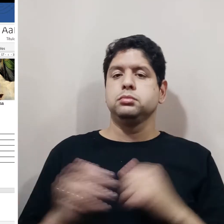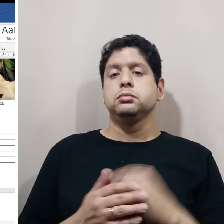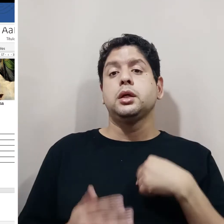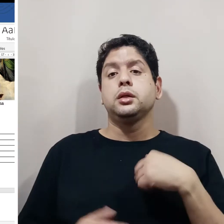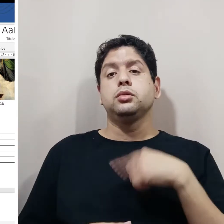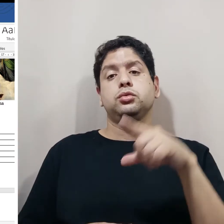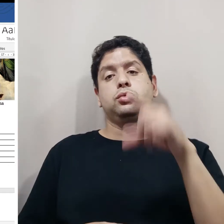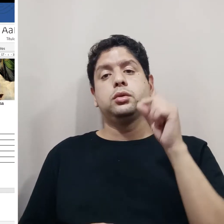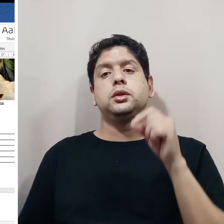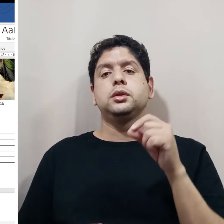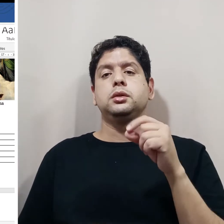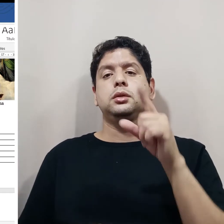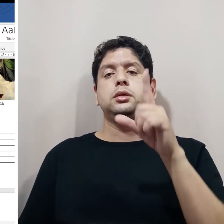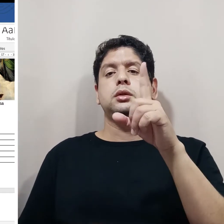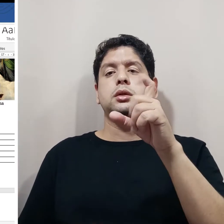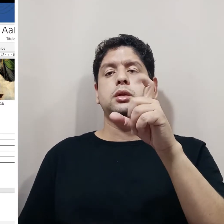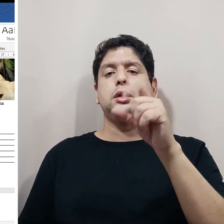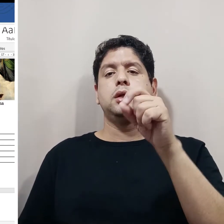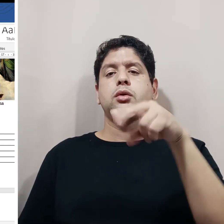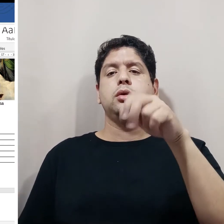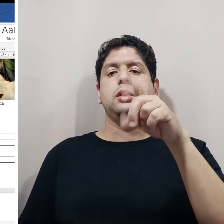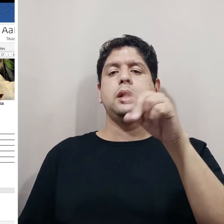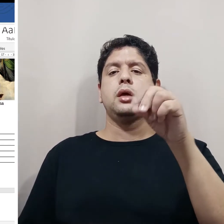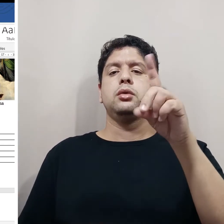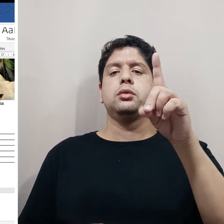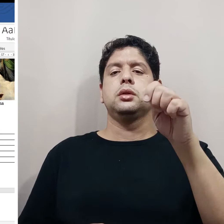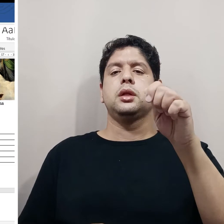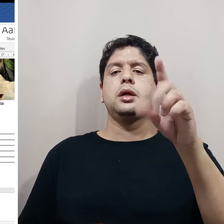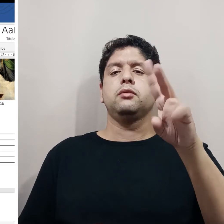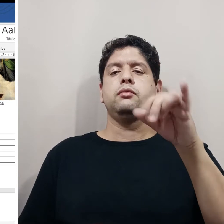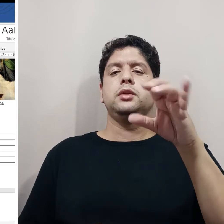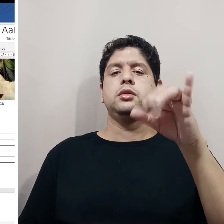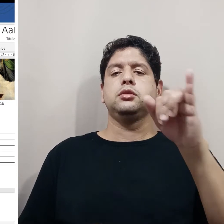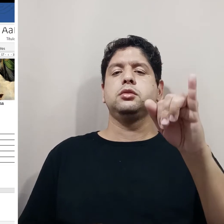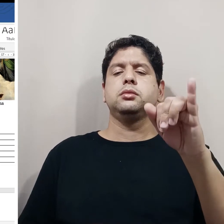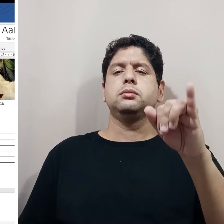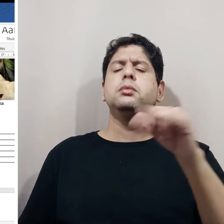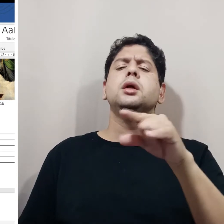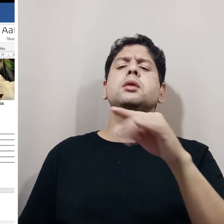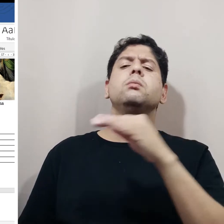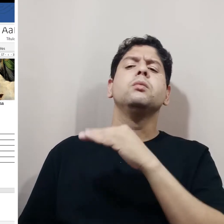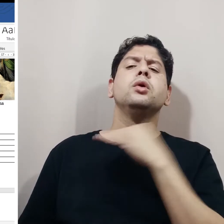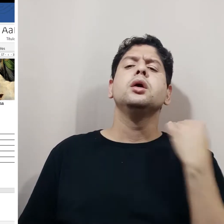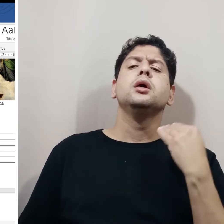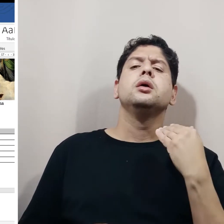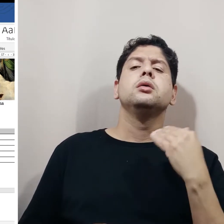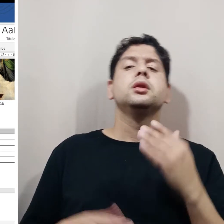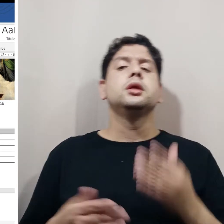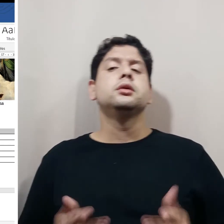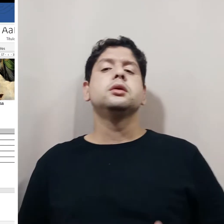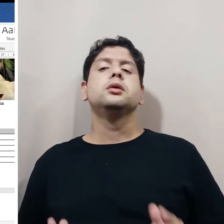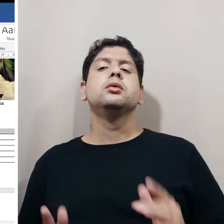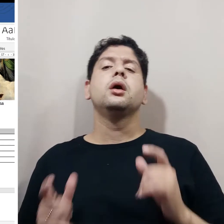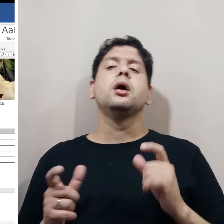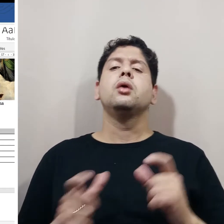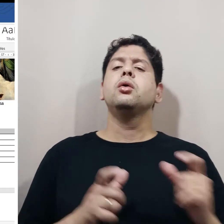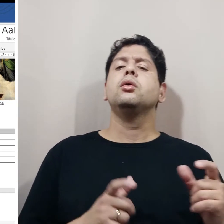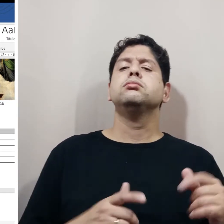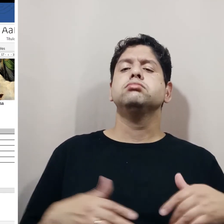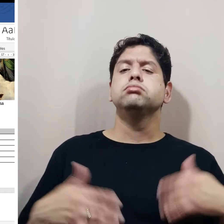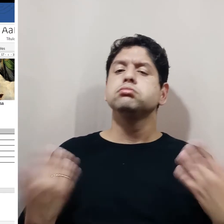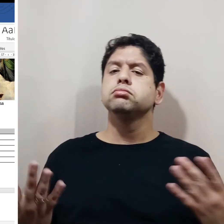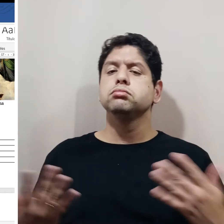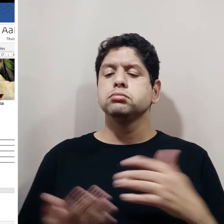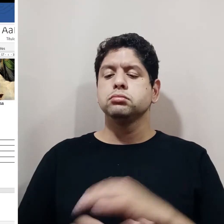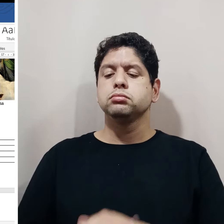aqui. Não é que todos, né, tivessem que fazer Leonardo da Vinci, é um exemplo. Leonardo da Vinci, quando ele nasceu e